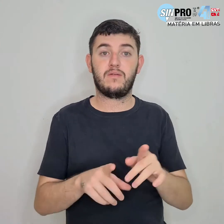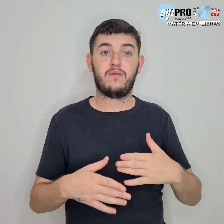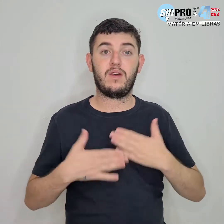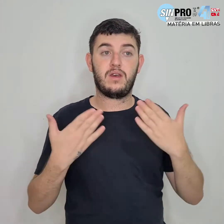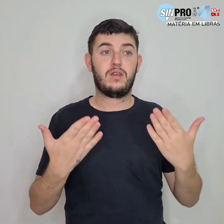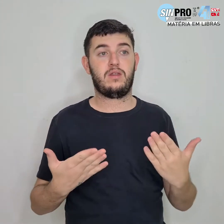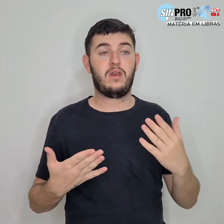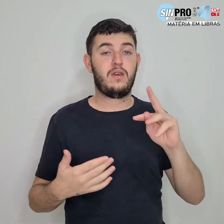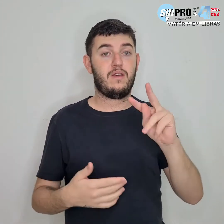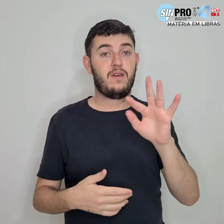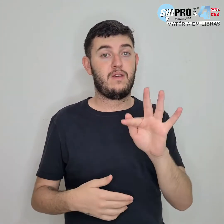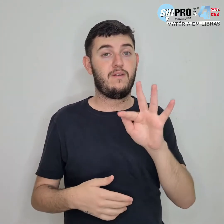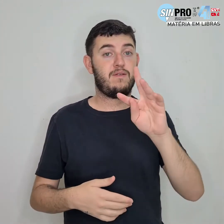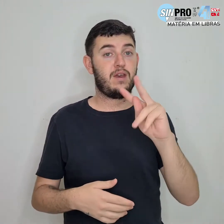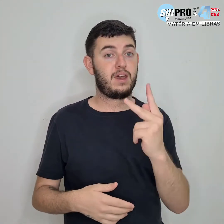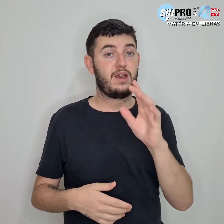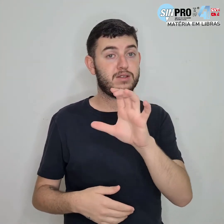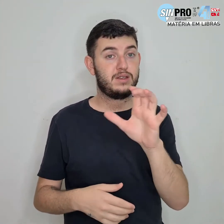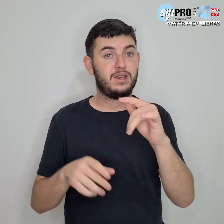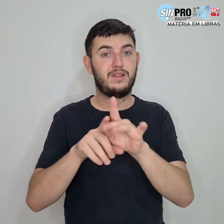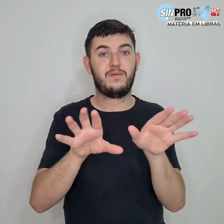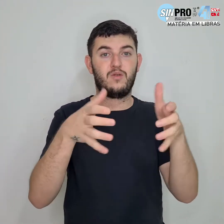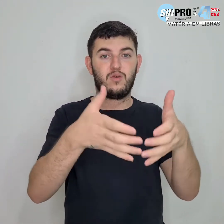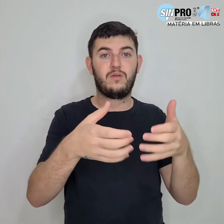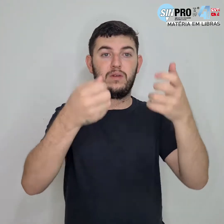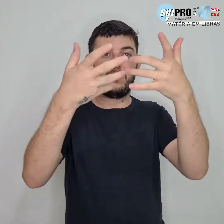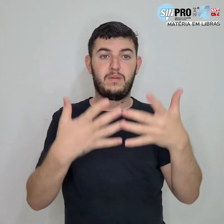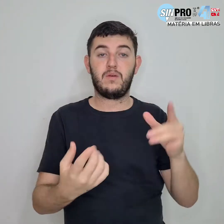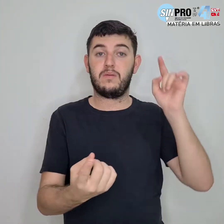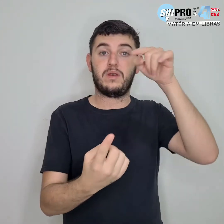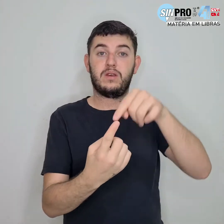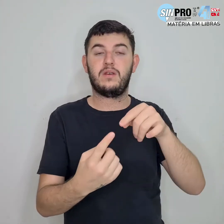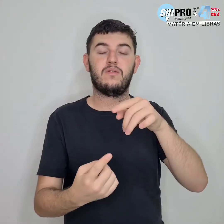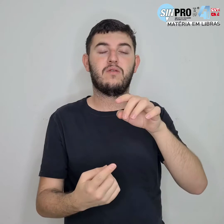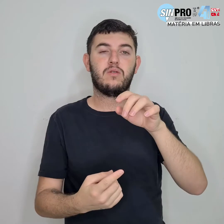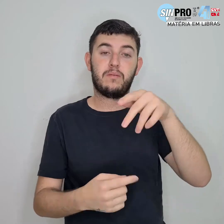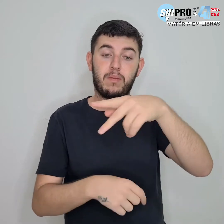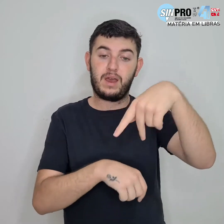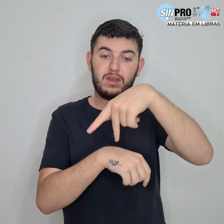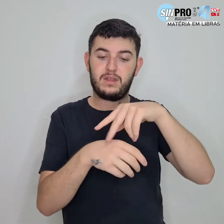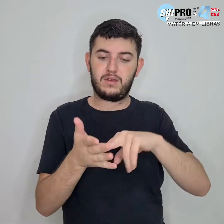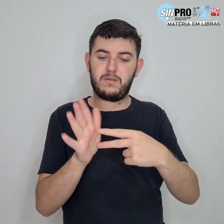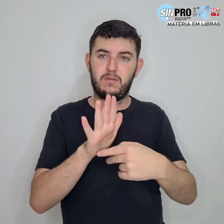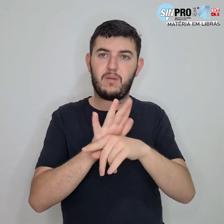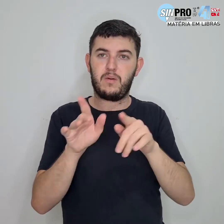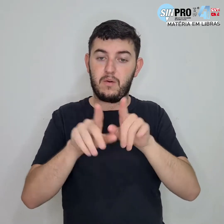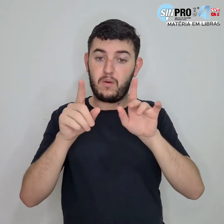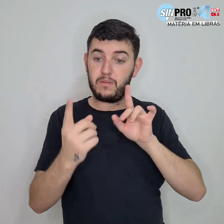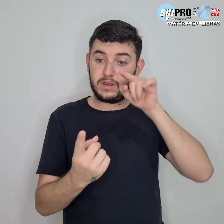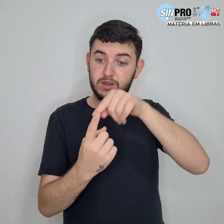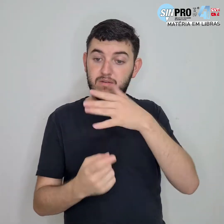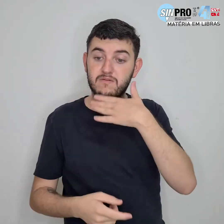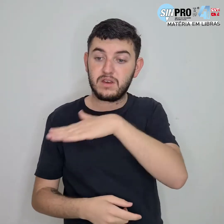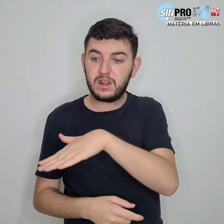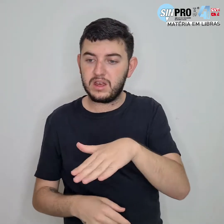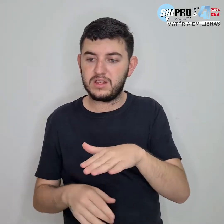"O objetivo do Estado é a educação de suas crianças, não a construção de edifícios ou o funcionamento de